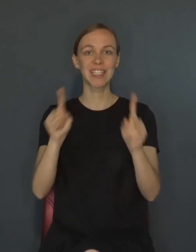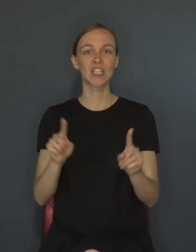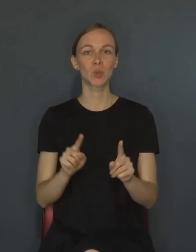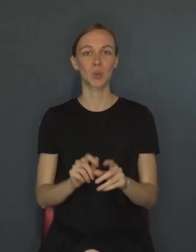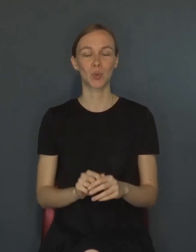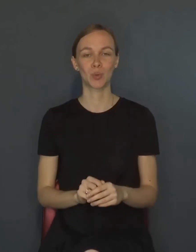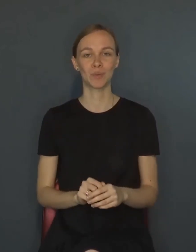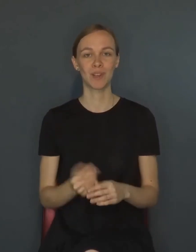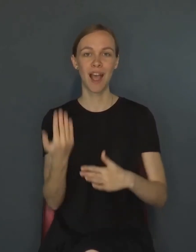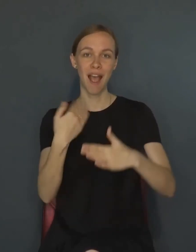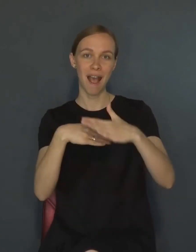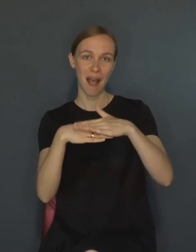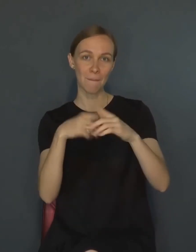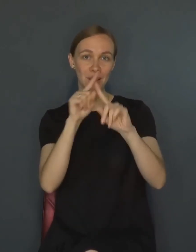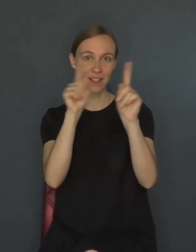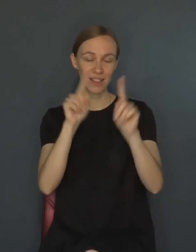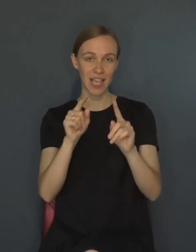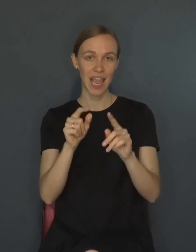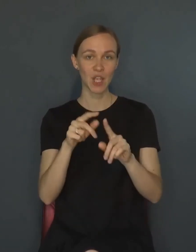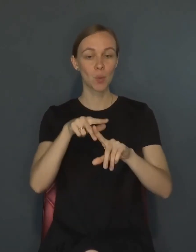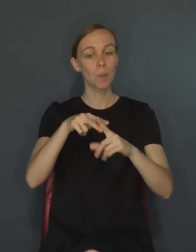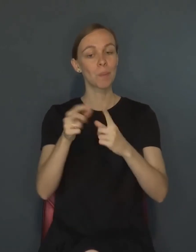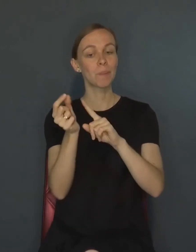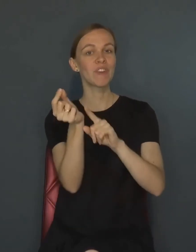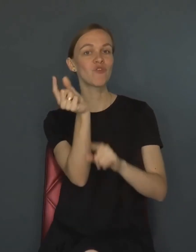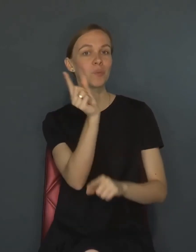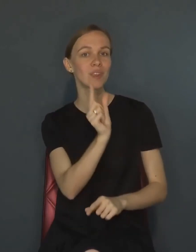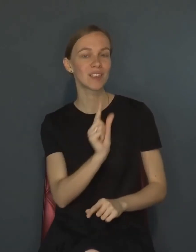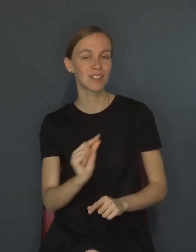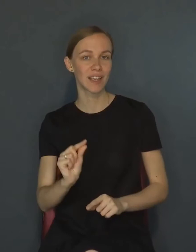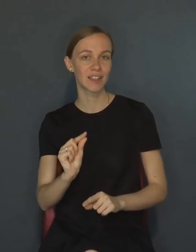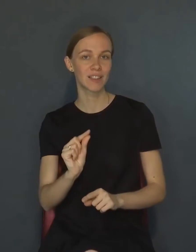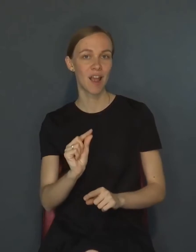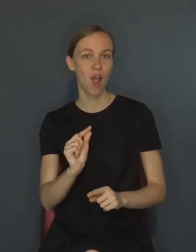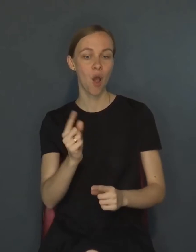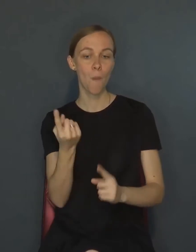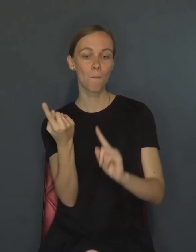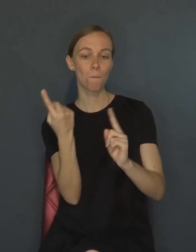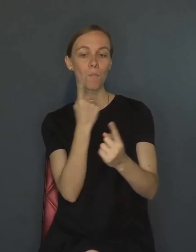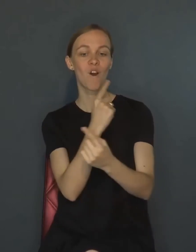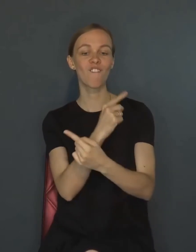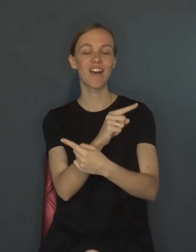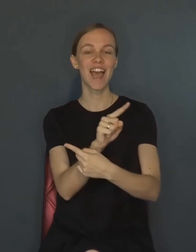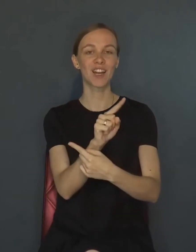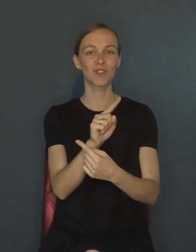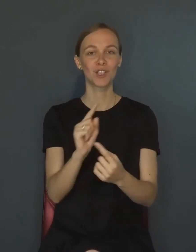а під нею півмісяць, повернутий вгору ріжками золотого кольору.